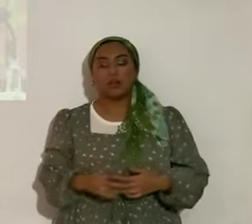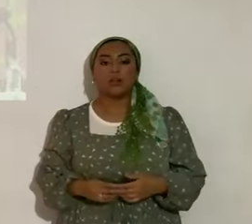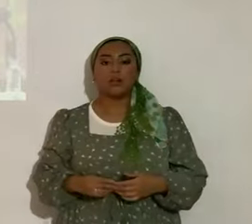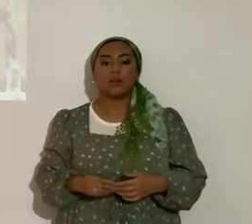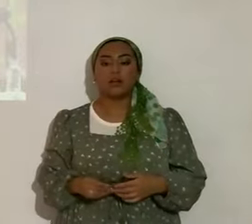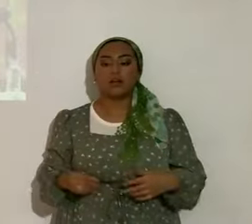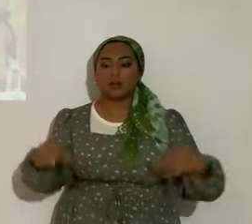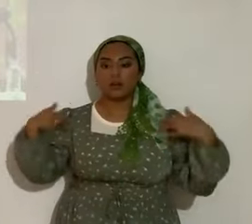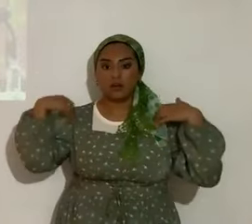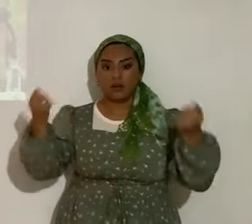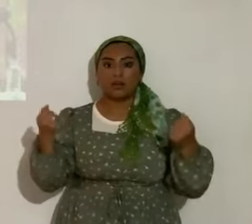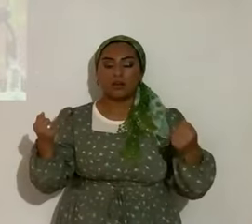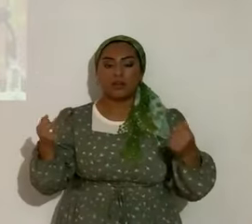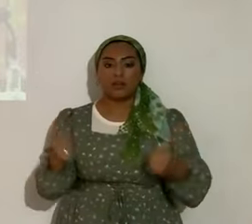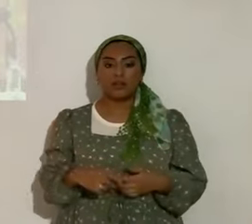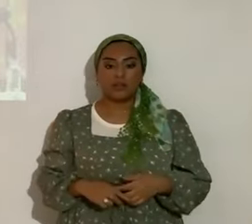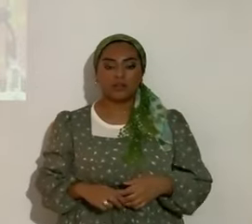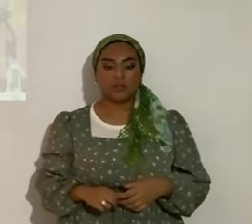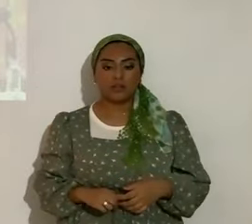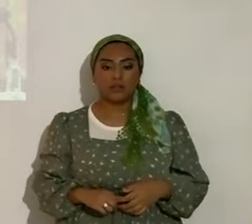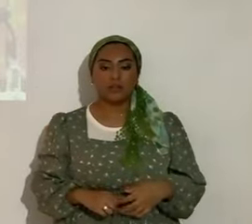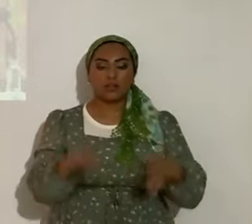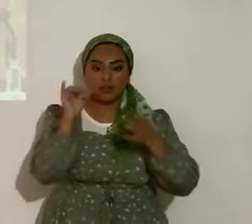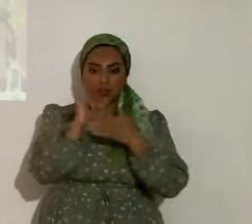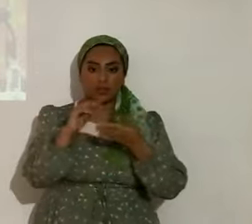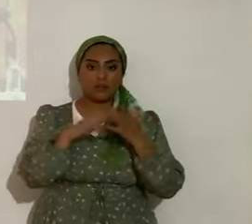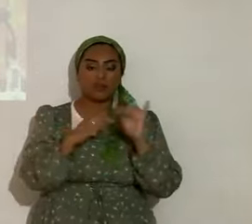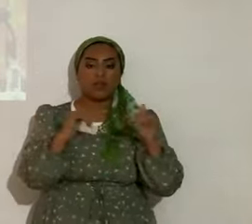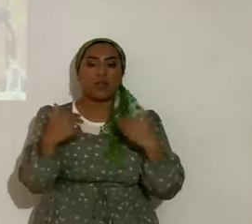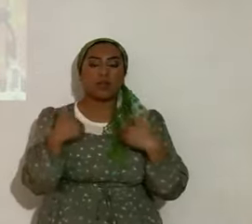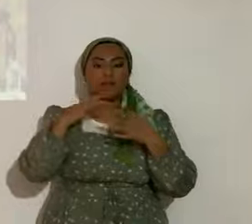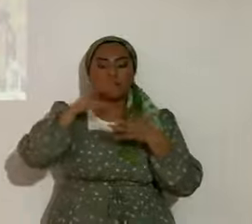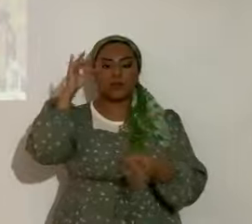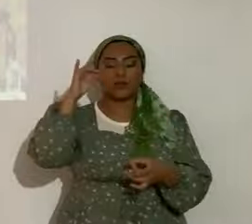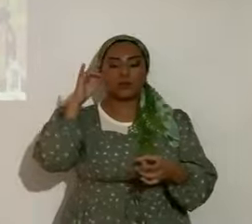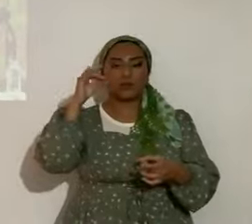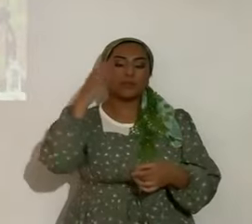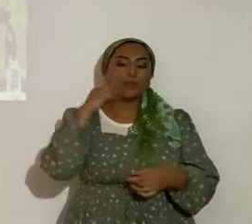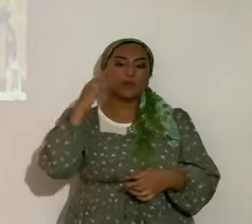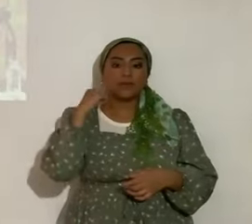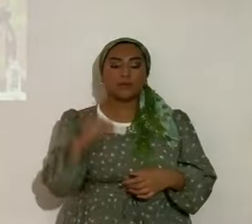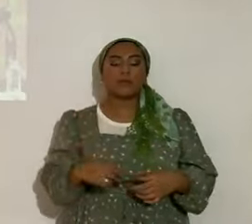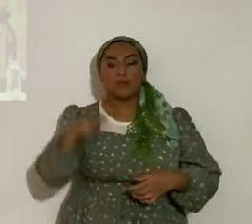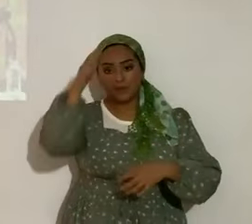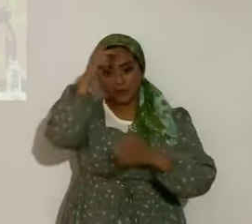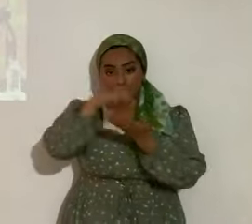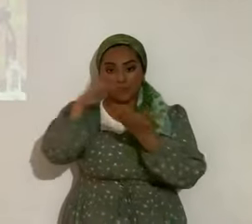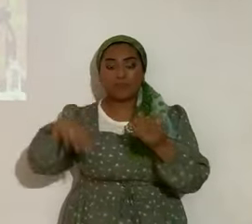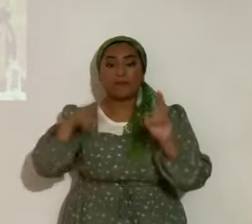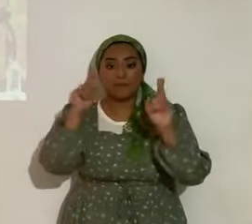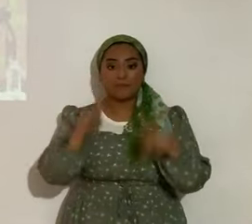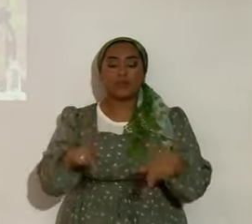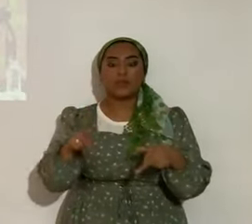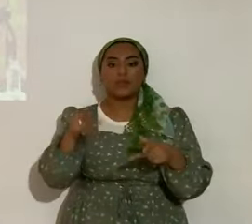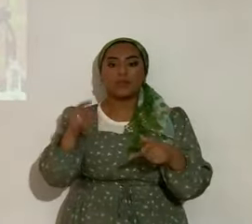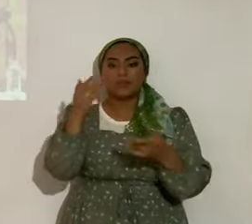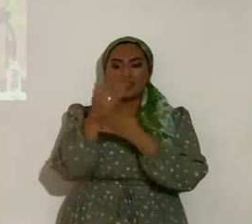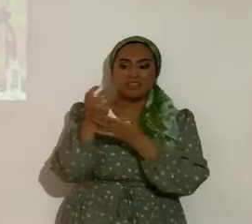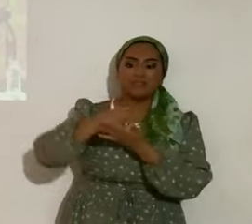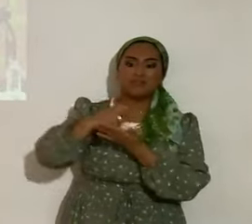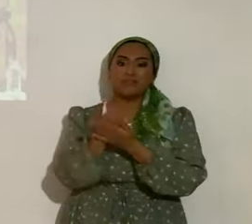se recupera. Eso es tener una experiencia espiritual o echar fuera demonios. Una persona deja de hacer feo